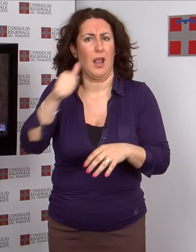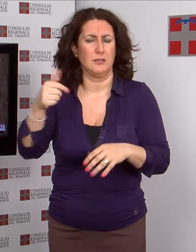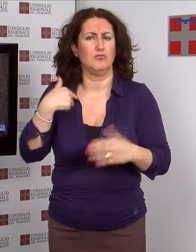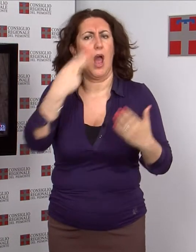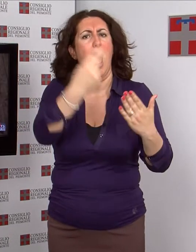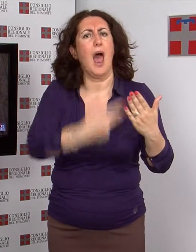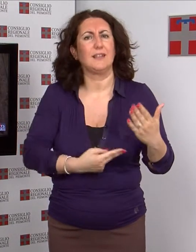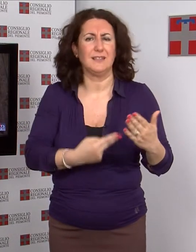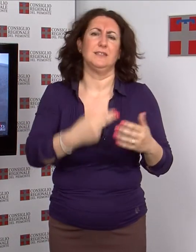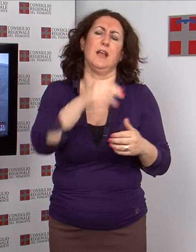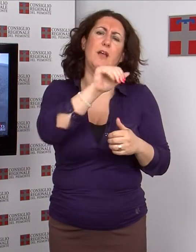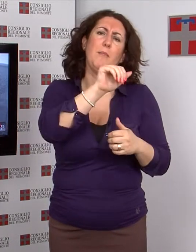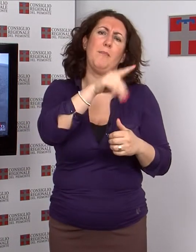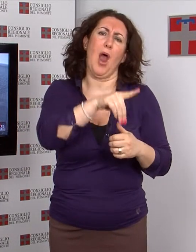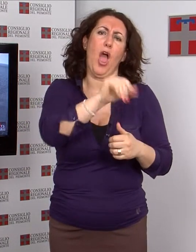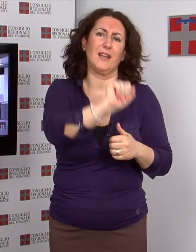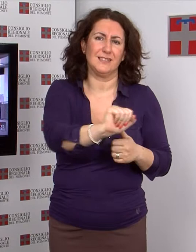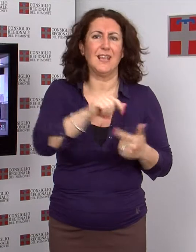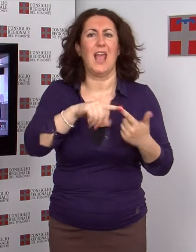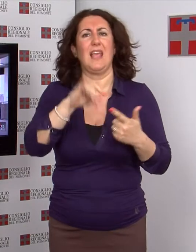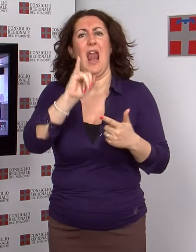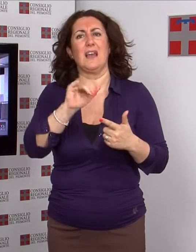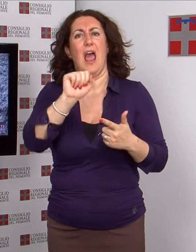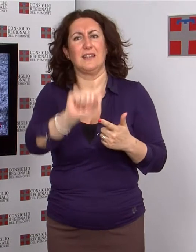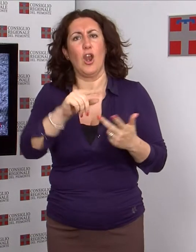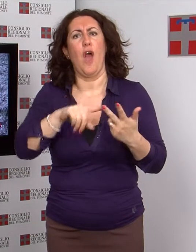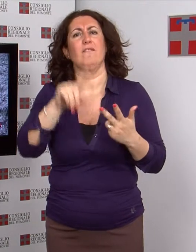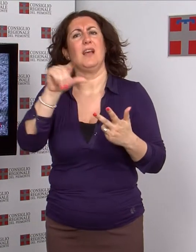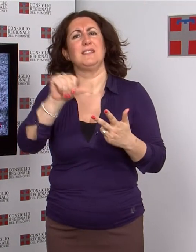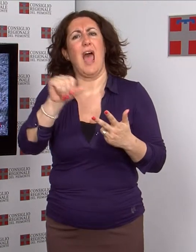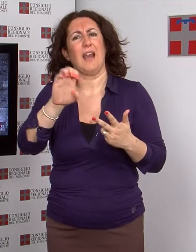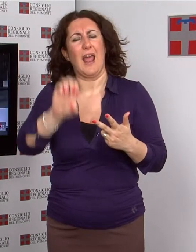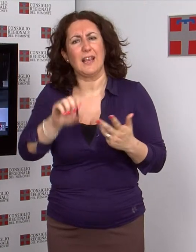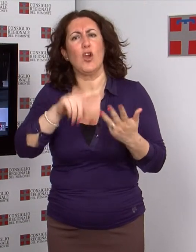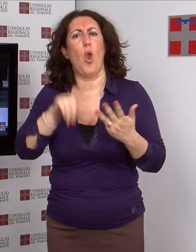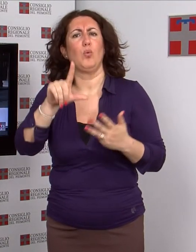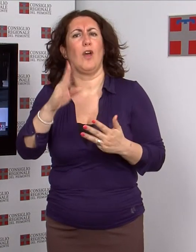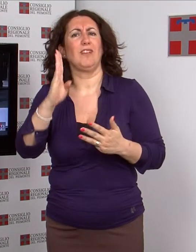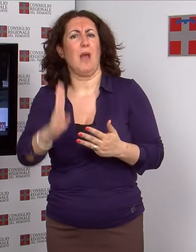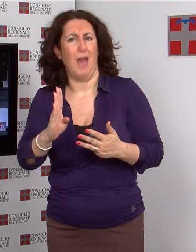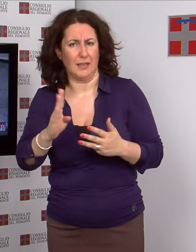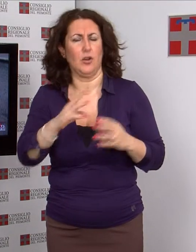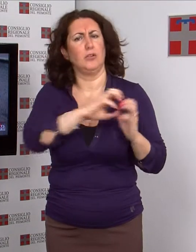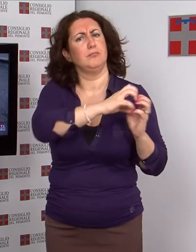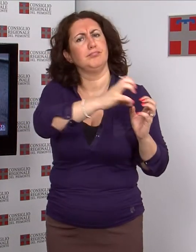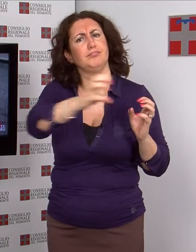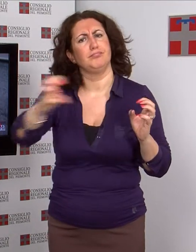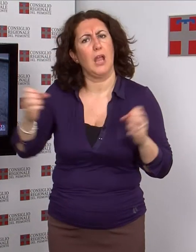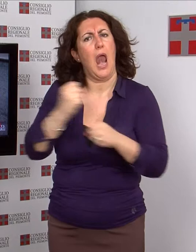jelenarla di love Sarah Enrico Ludovica carbotta e Dafne boggieri i lavori rimarranno visibili fino al 9 giugno in cinque